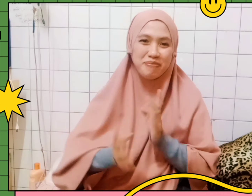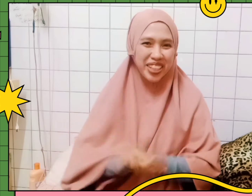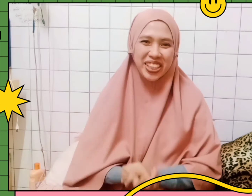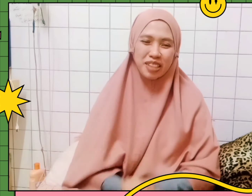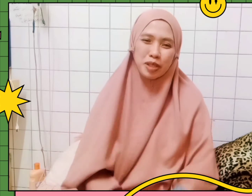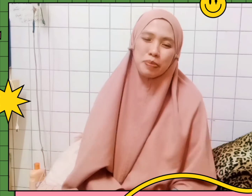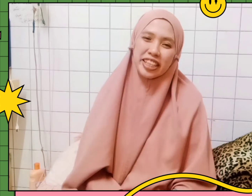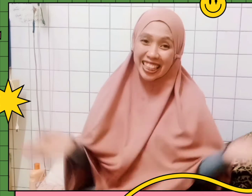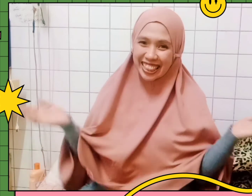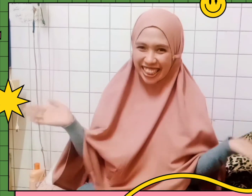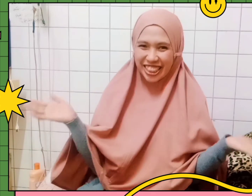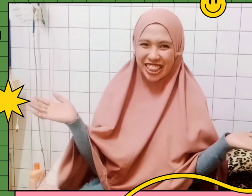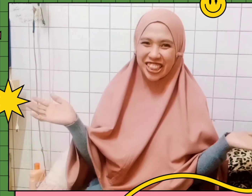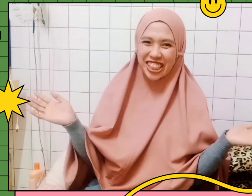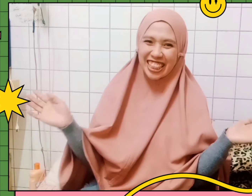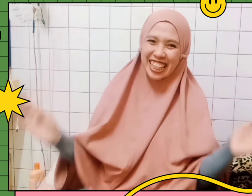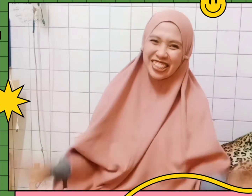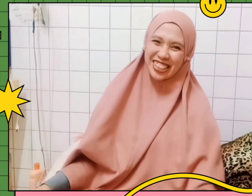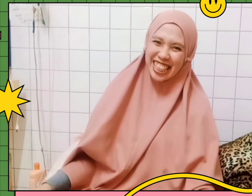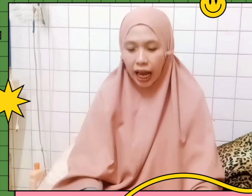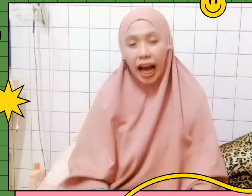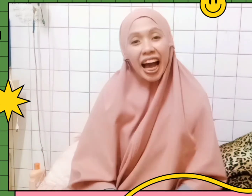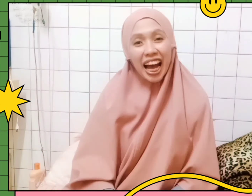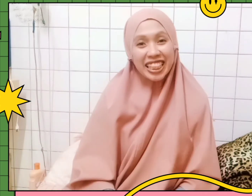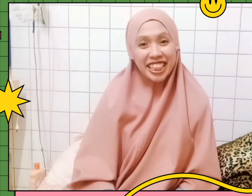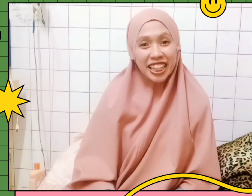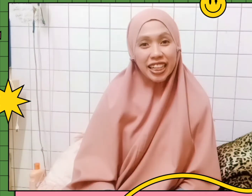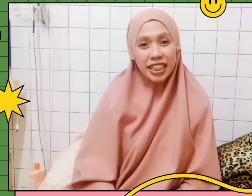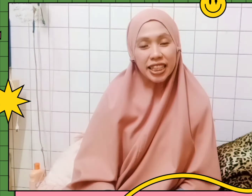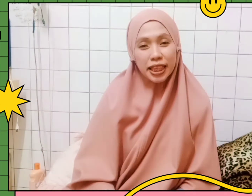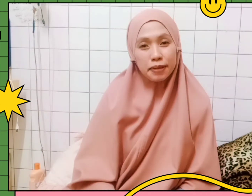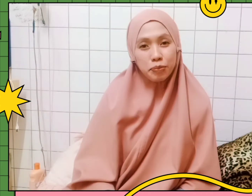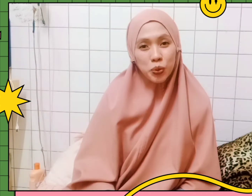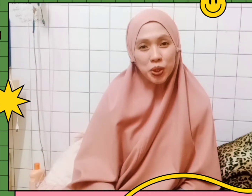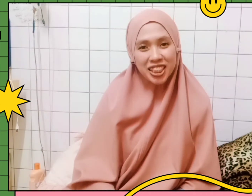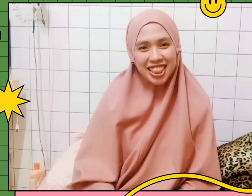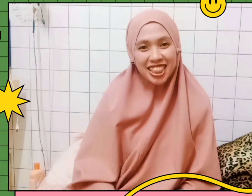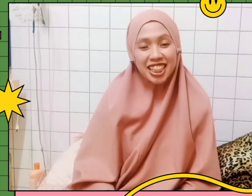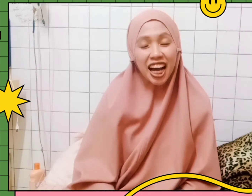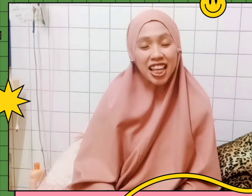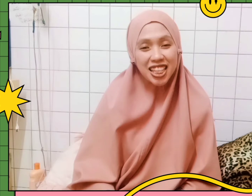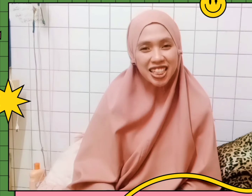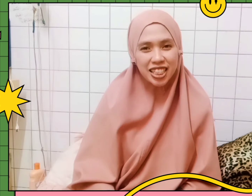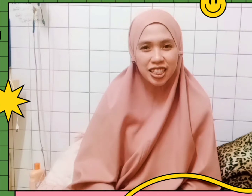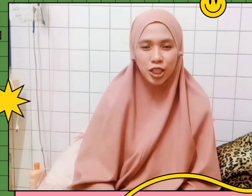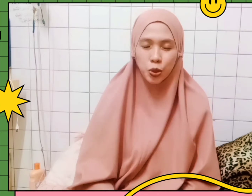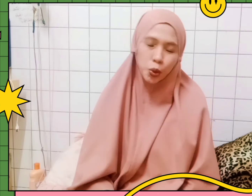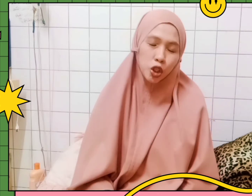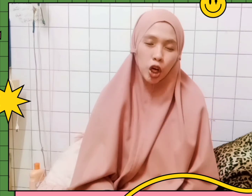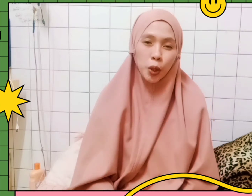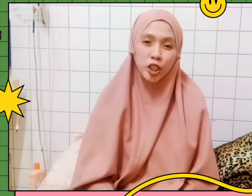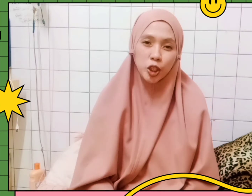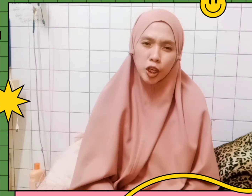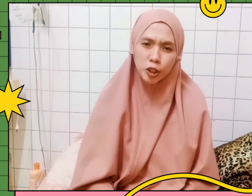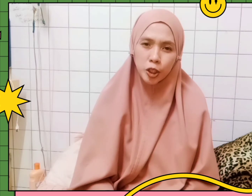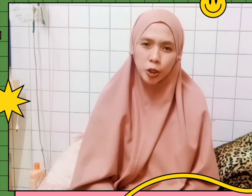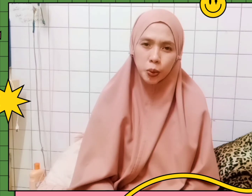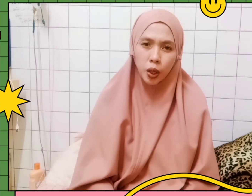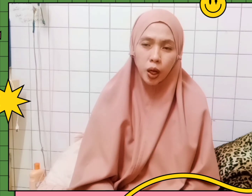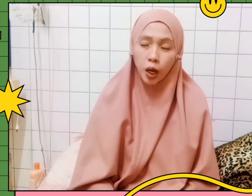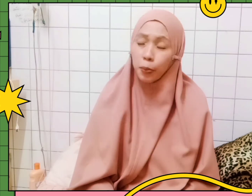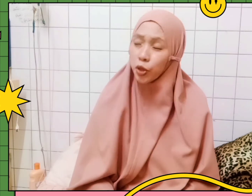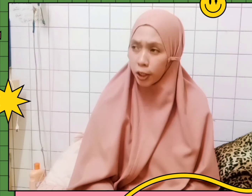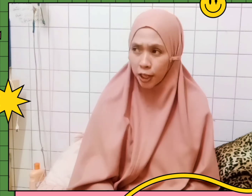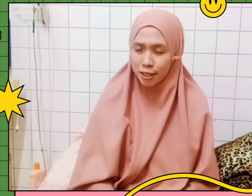berteman. Begitu ya teman-teman ya. Terus contoh yang selanjutnya, hanya ketemu sekali gitu. Kan kalau kalian ditanya